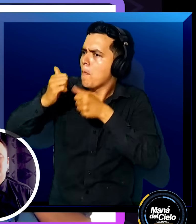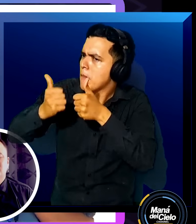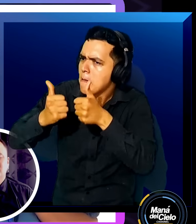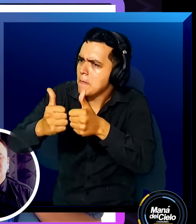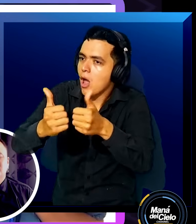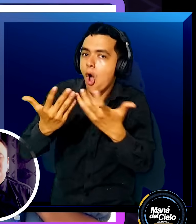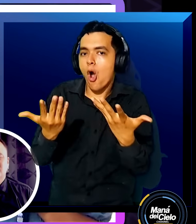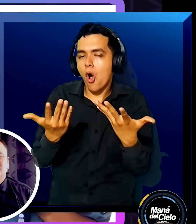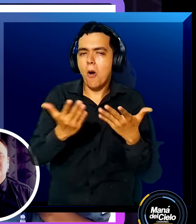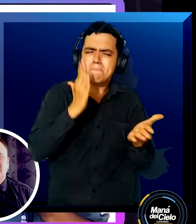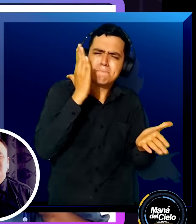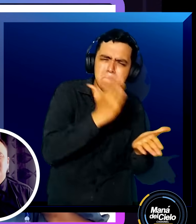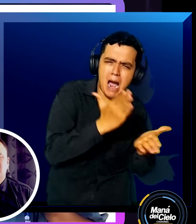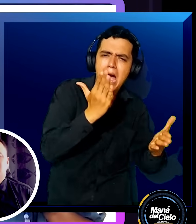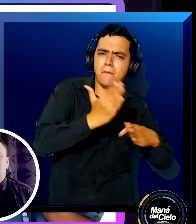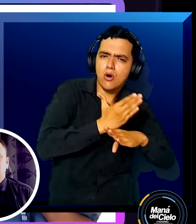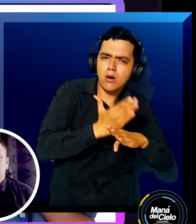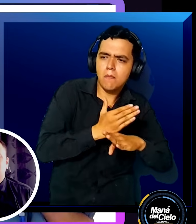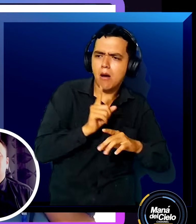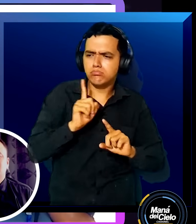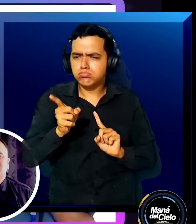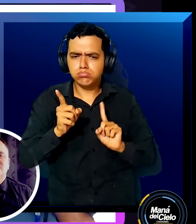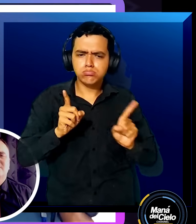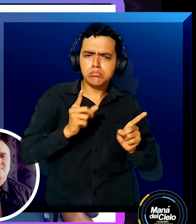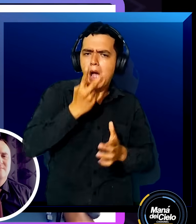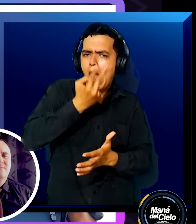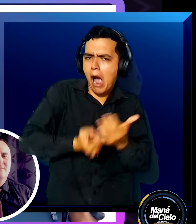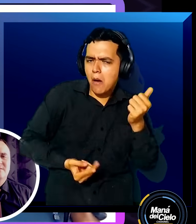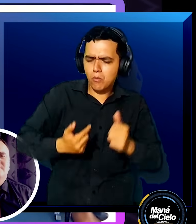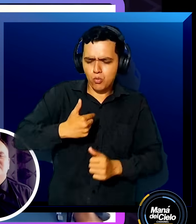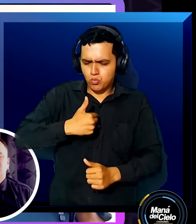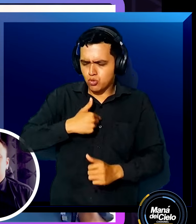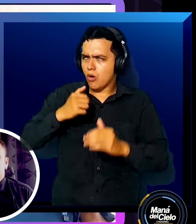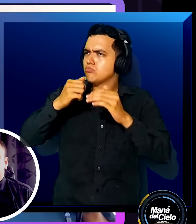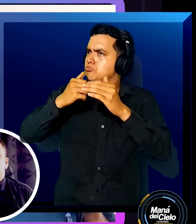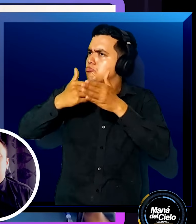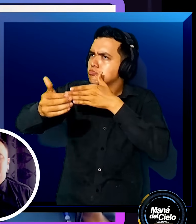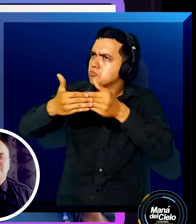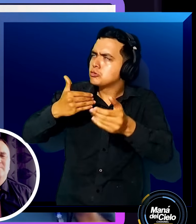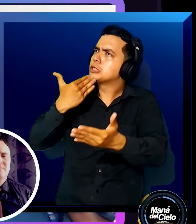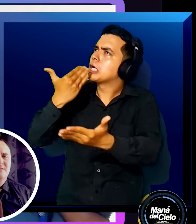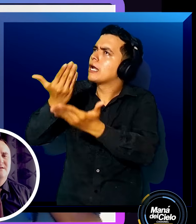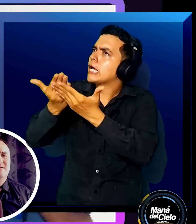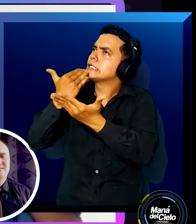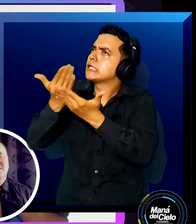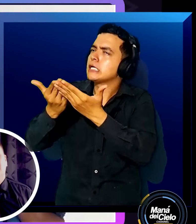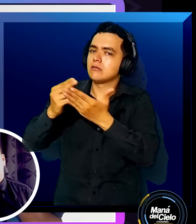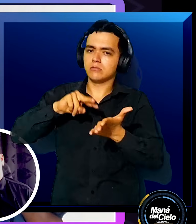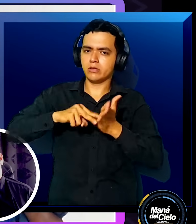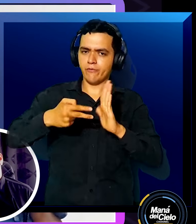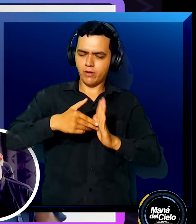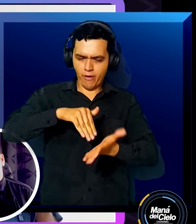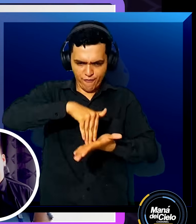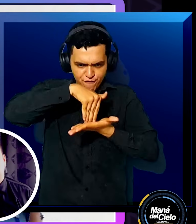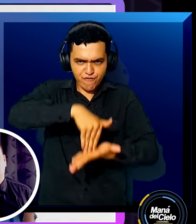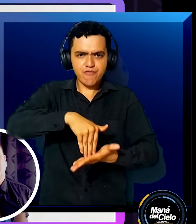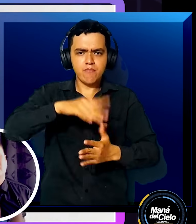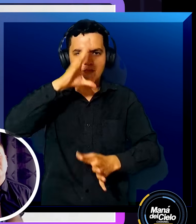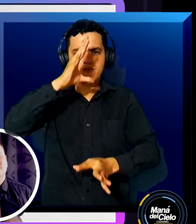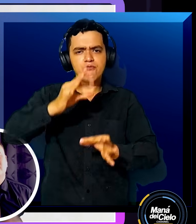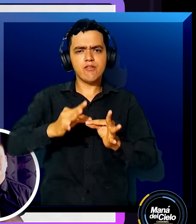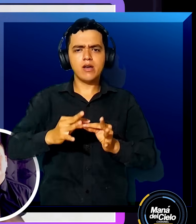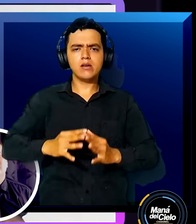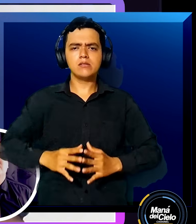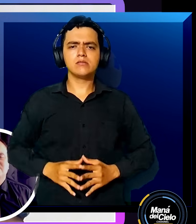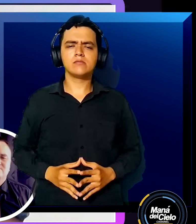corazón de Dios son las almas. ¿Por qué vino Jesucristo? ¿Por qué se manifestó en carne? Por las almas. ¿Por qué murió en la cruz